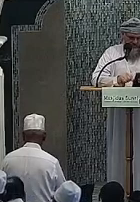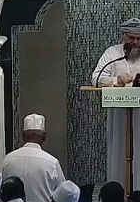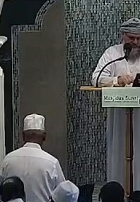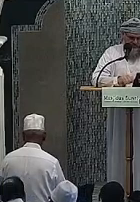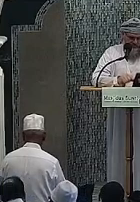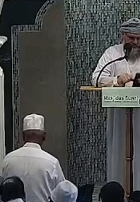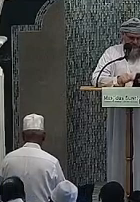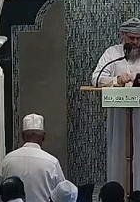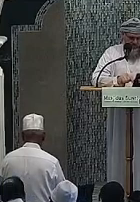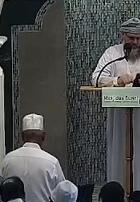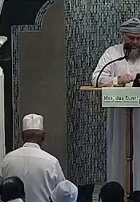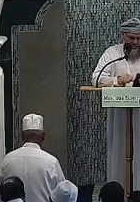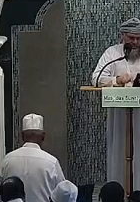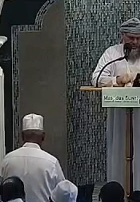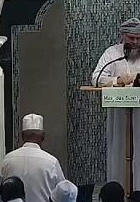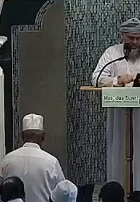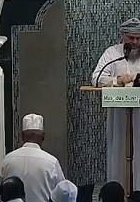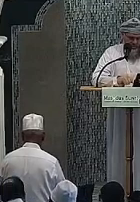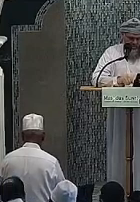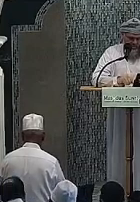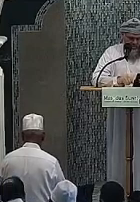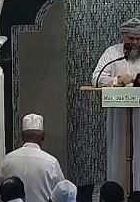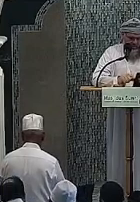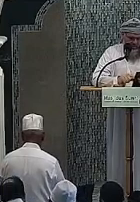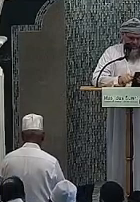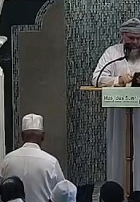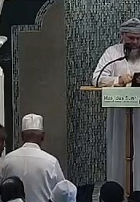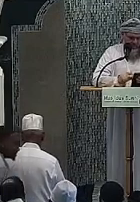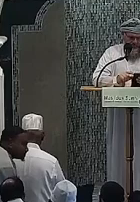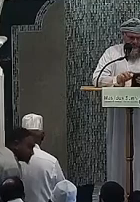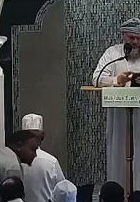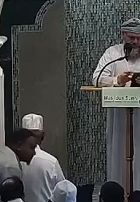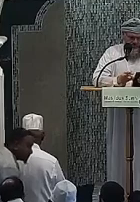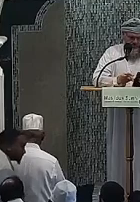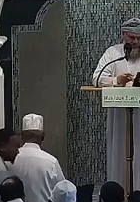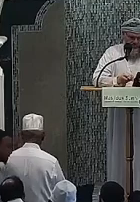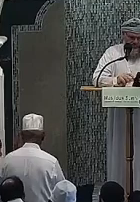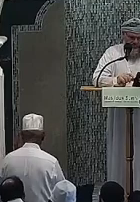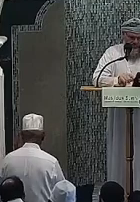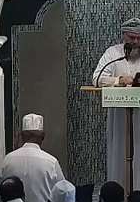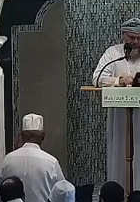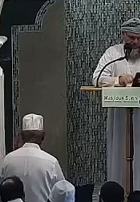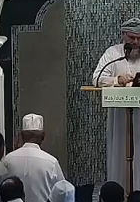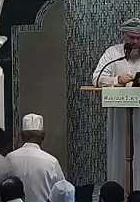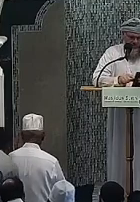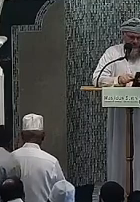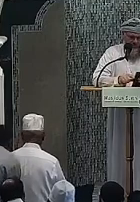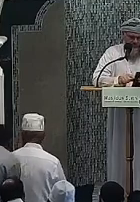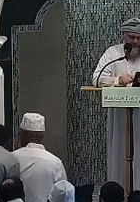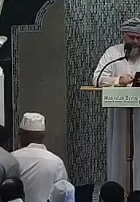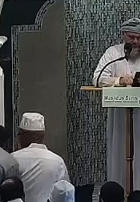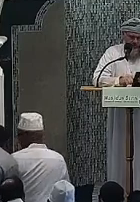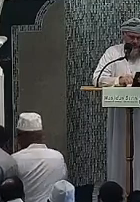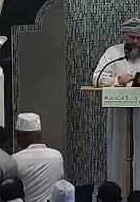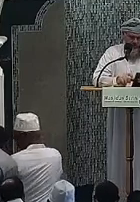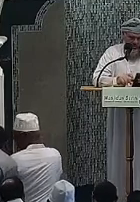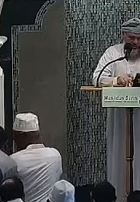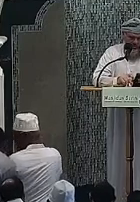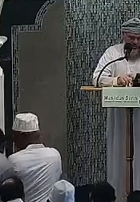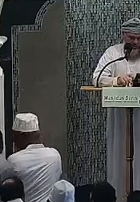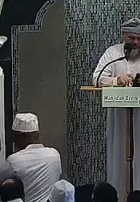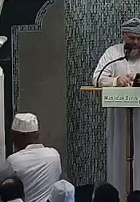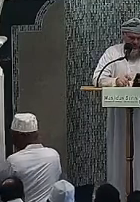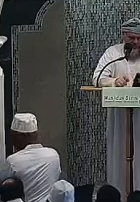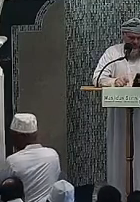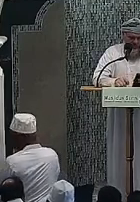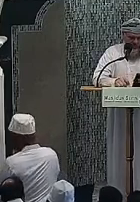هو الذي أخرجكم من بطون أمهاتكم لا تعلمون شيئا وجعل